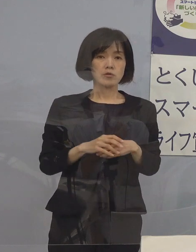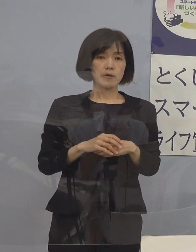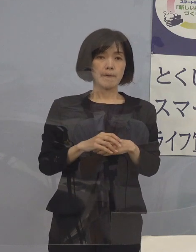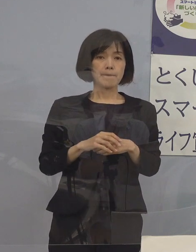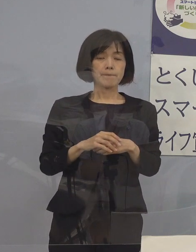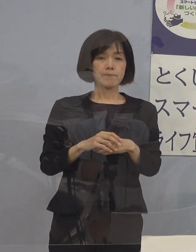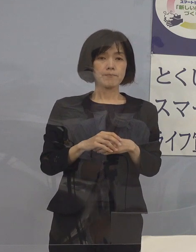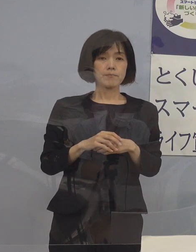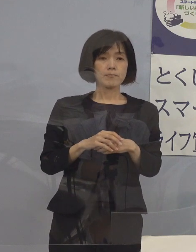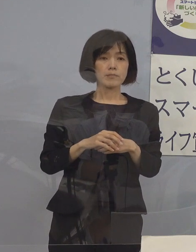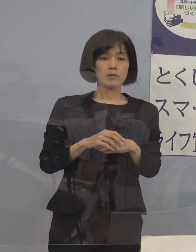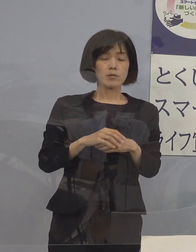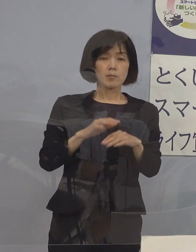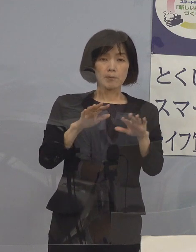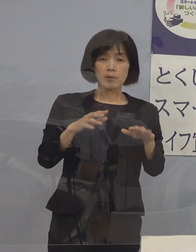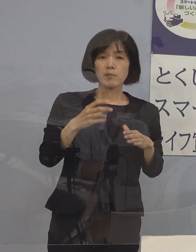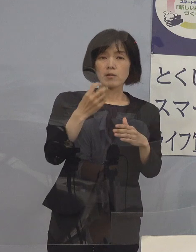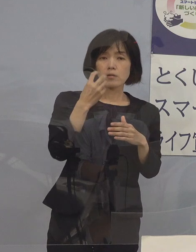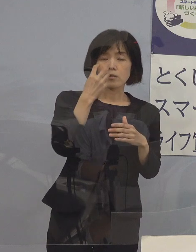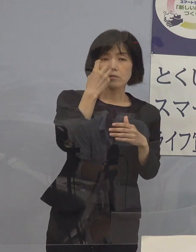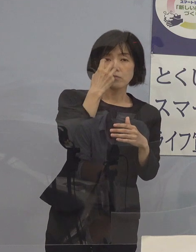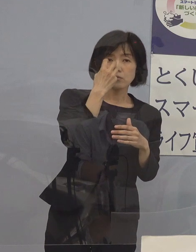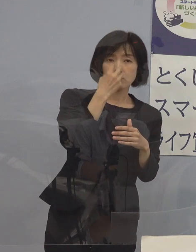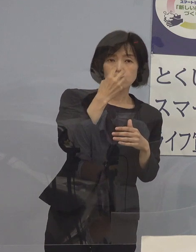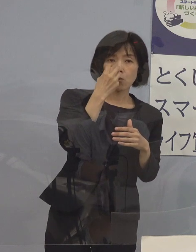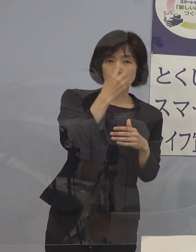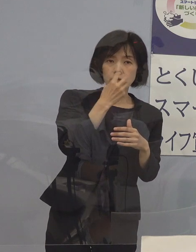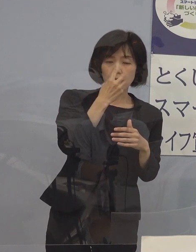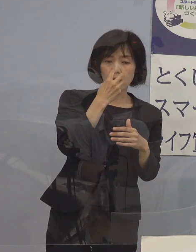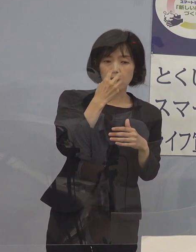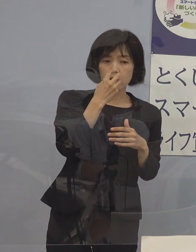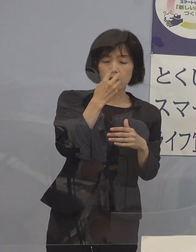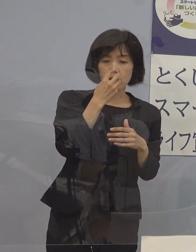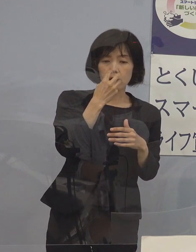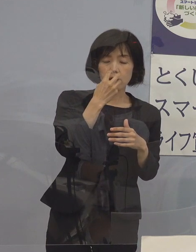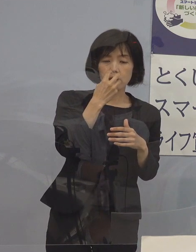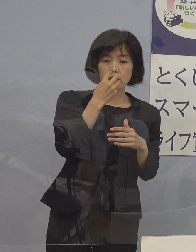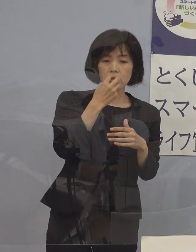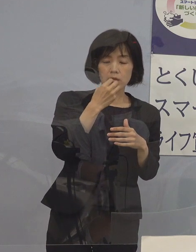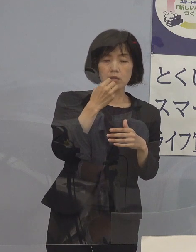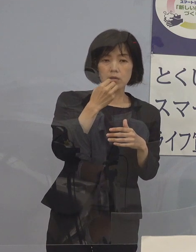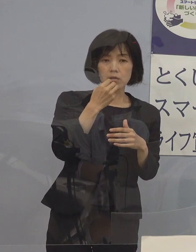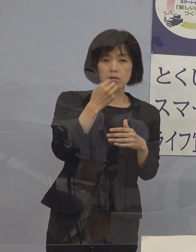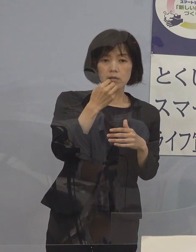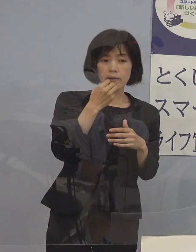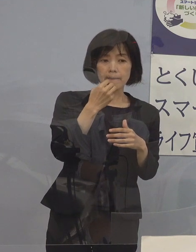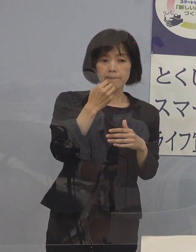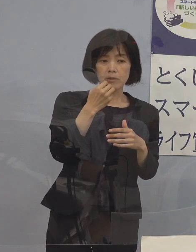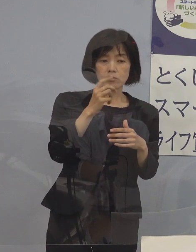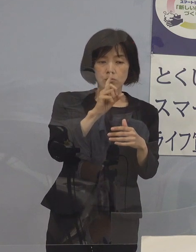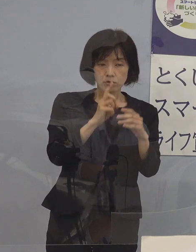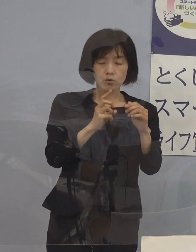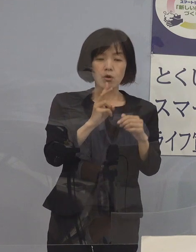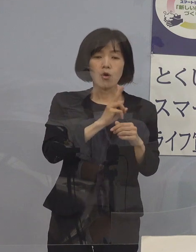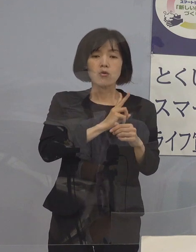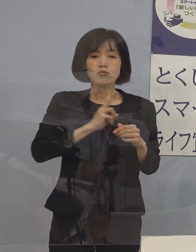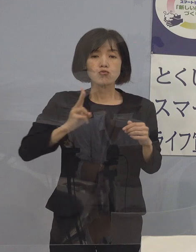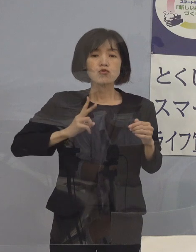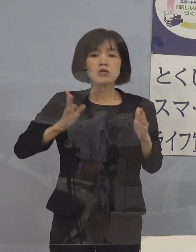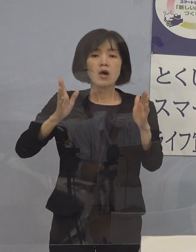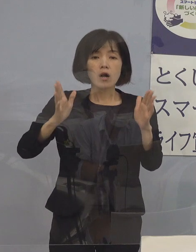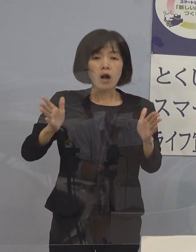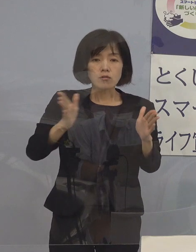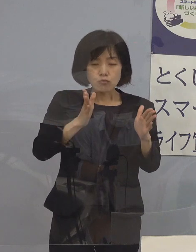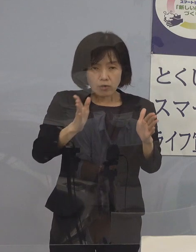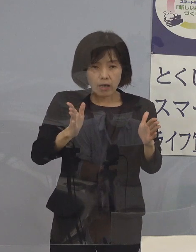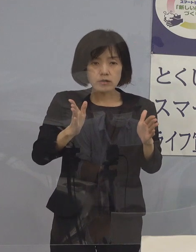ては分かるということがあるかと思いますので、まあ、ここのところは腰を据えてある程度、まあ、2日間ぐらいはかけてお聞きを